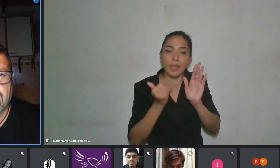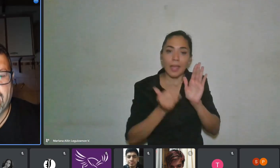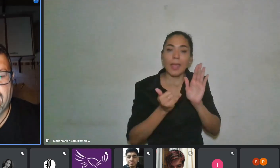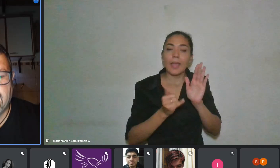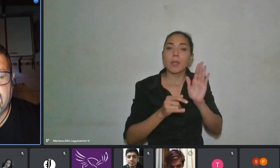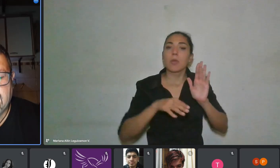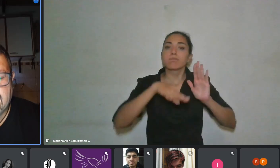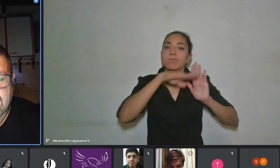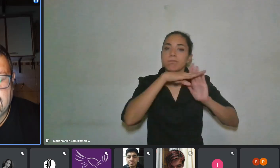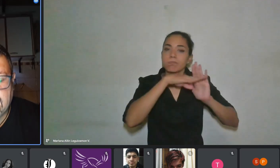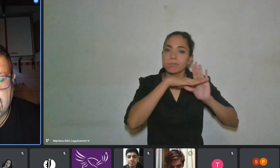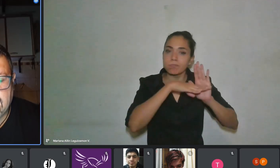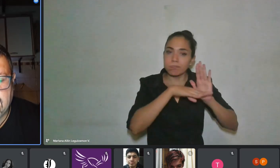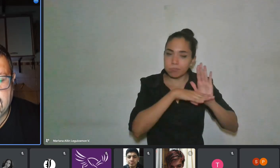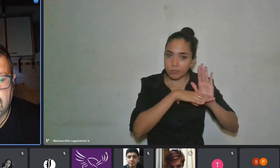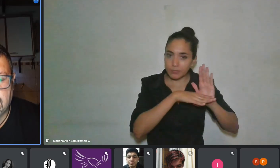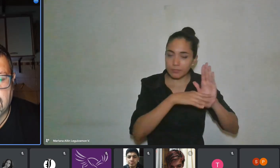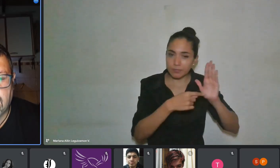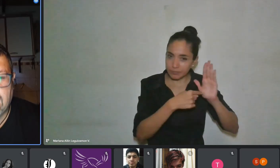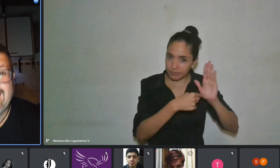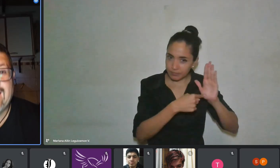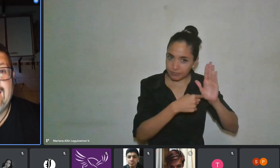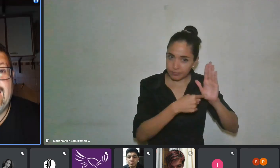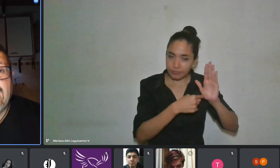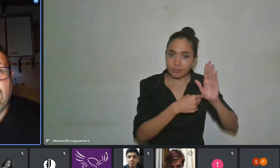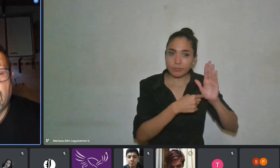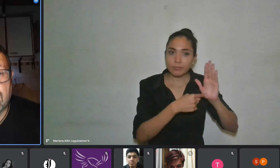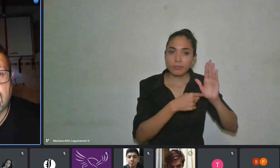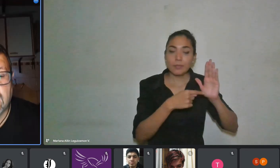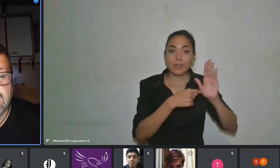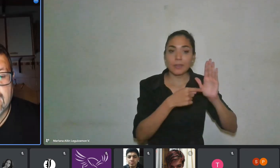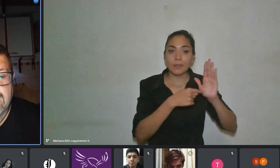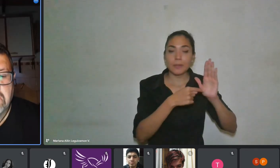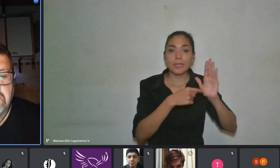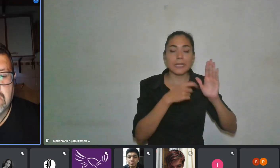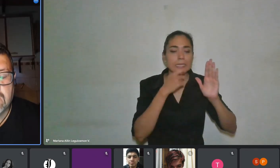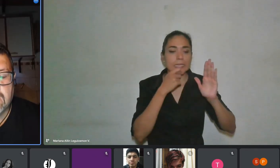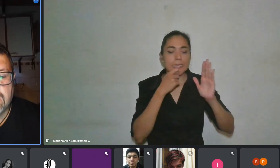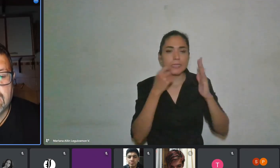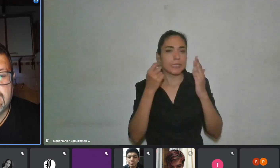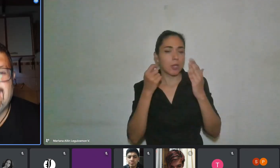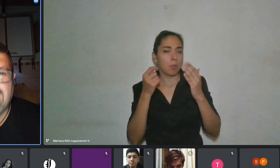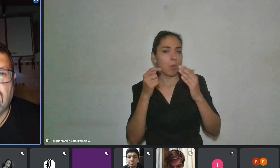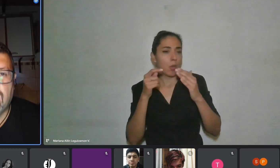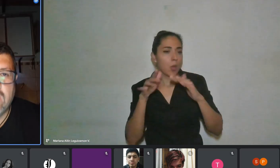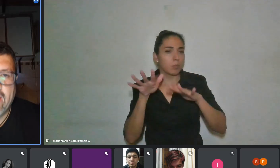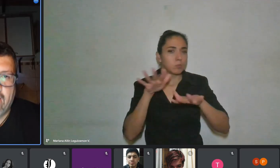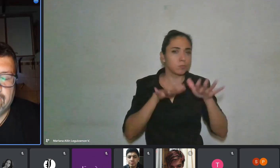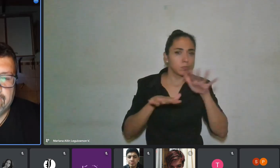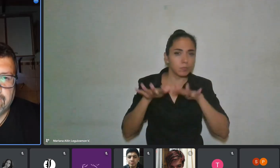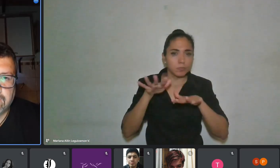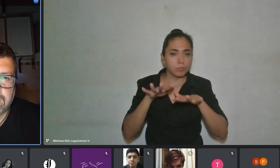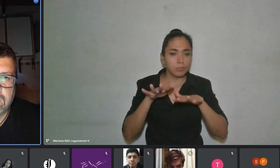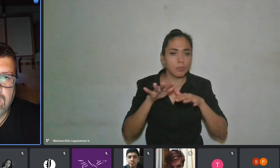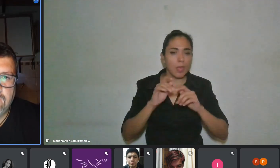preceptos que legislados tienen autoridad. ¿En